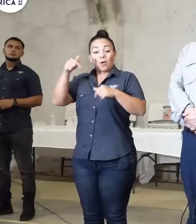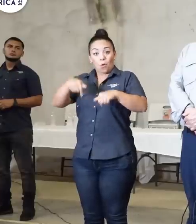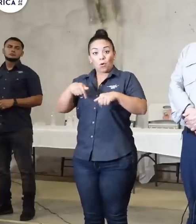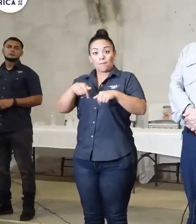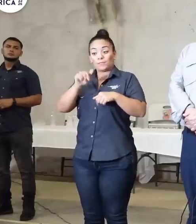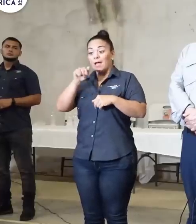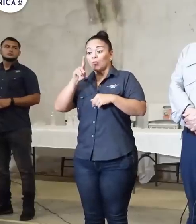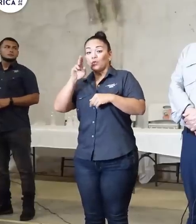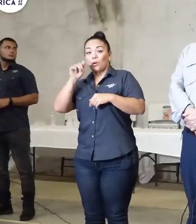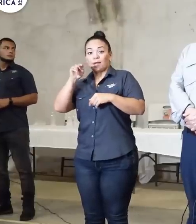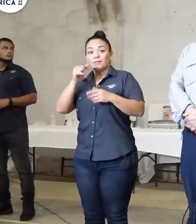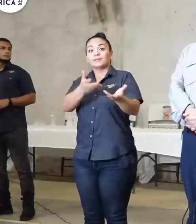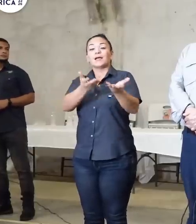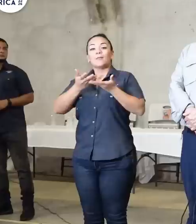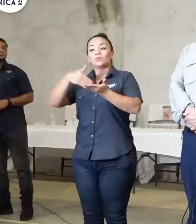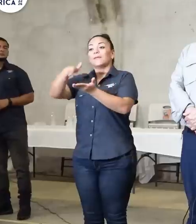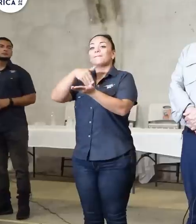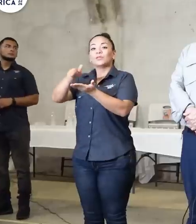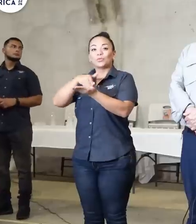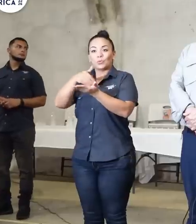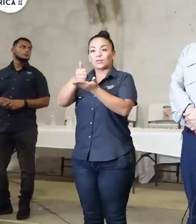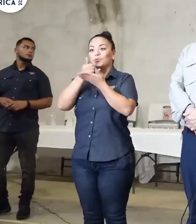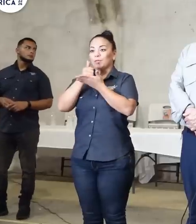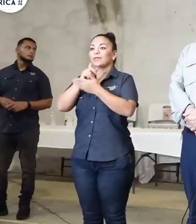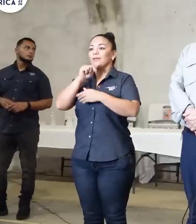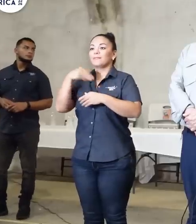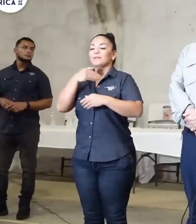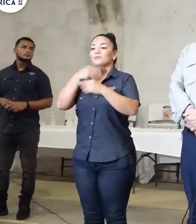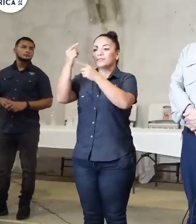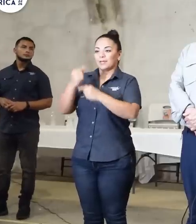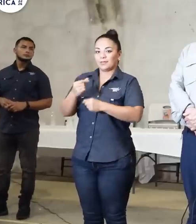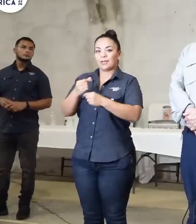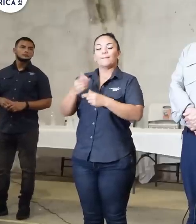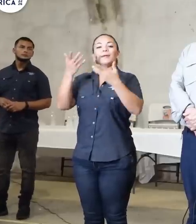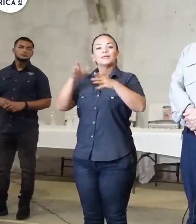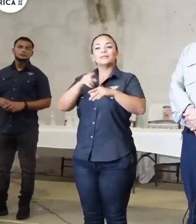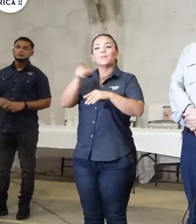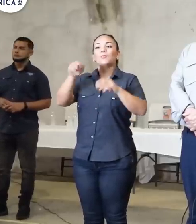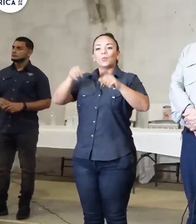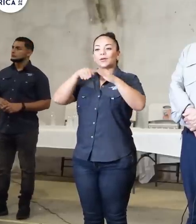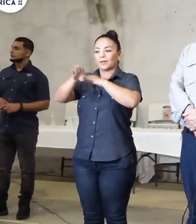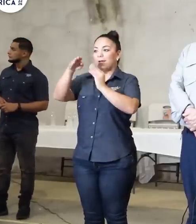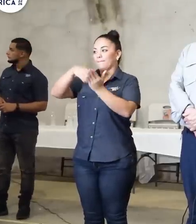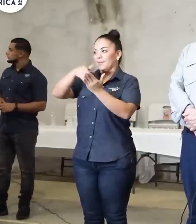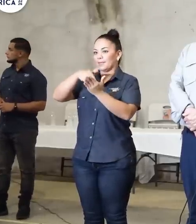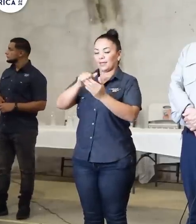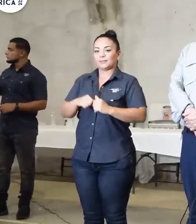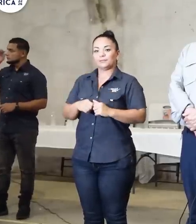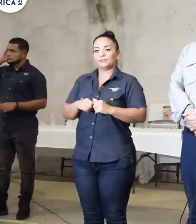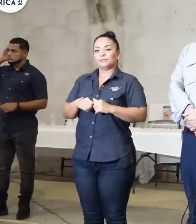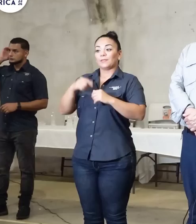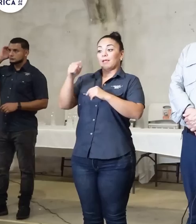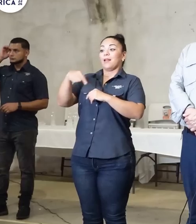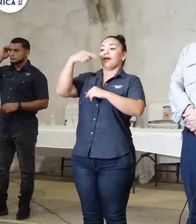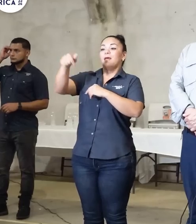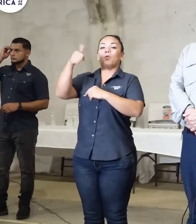aduanas la pintura con la ayuda del ministro de Hacienda para que ya puedan entrar a pintar. Y el siguiente tramo